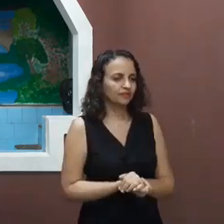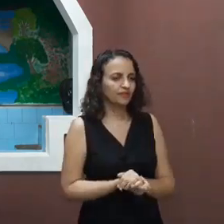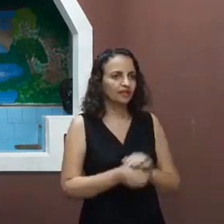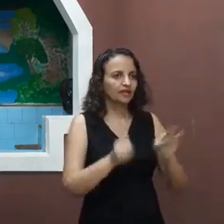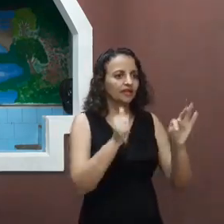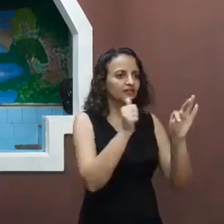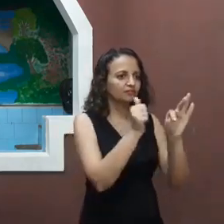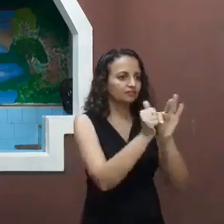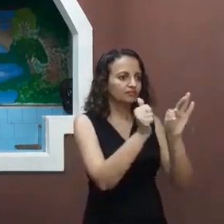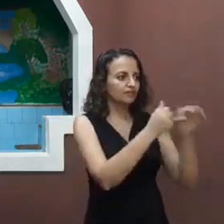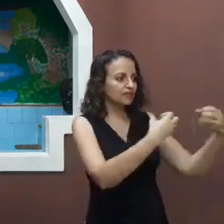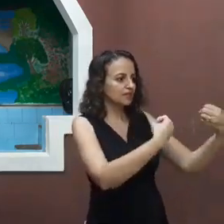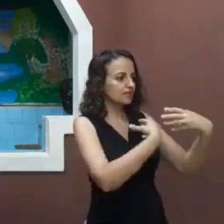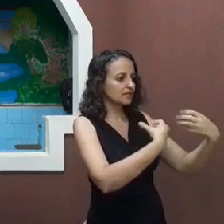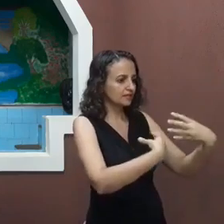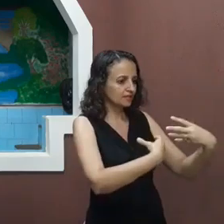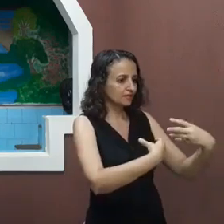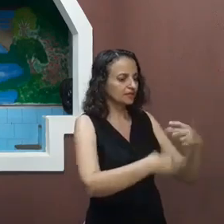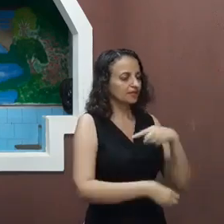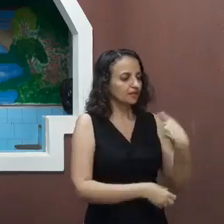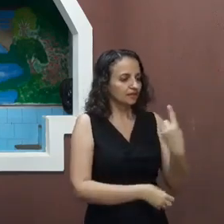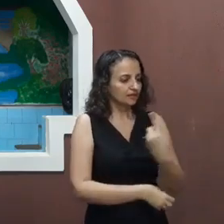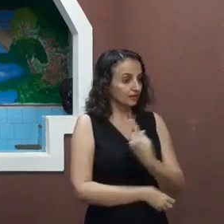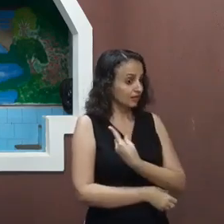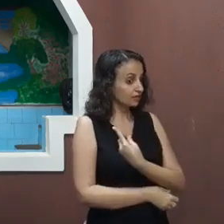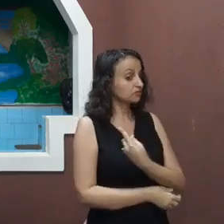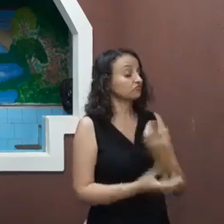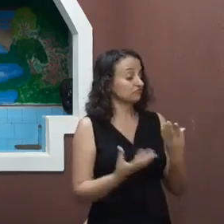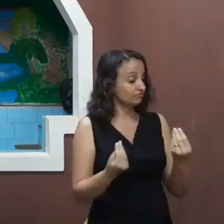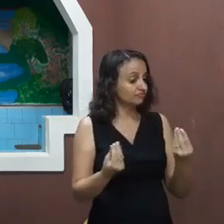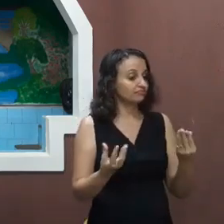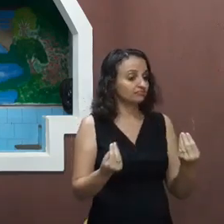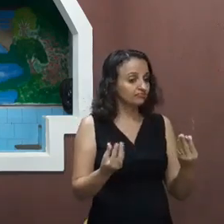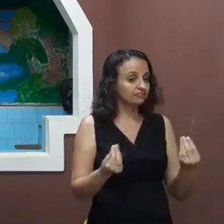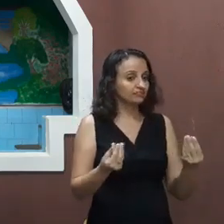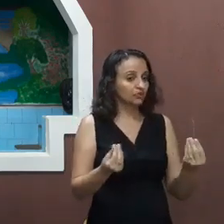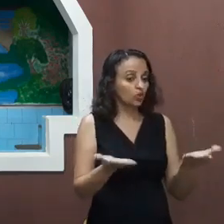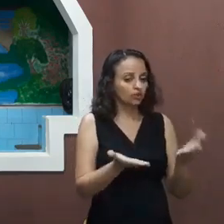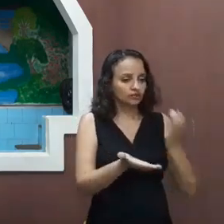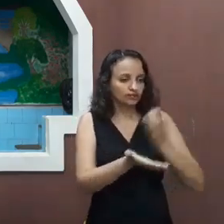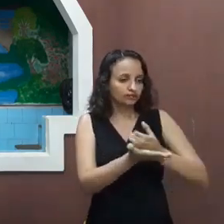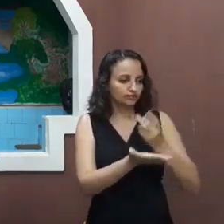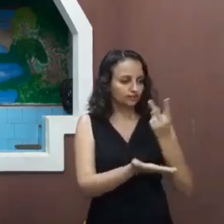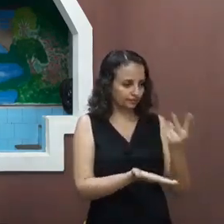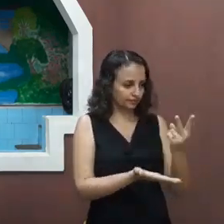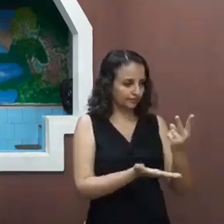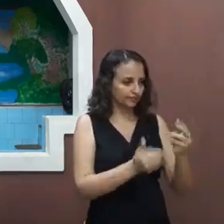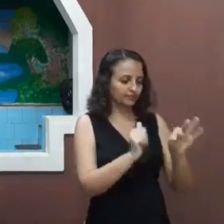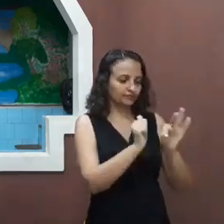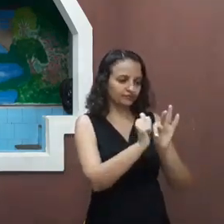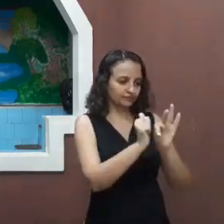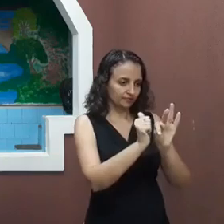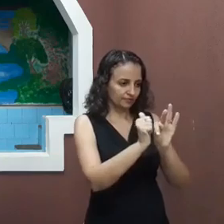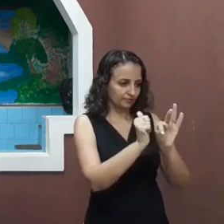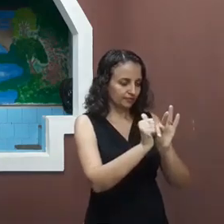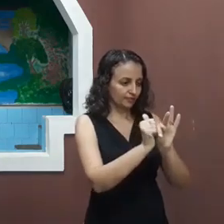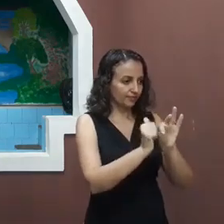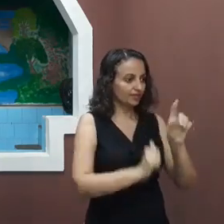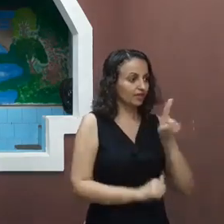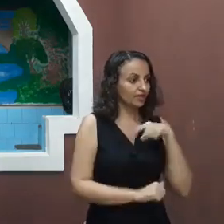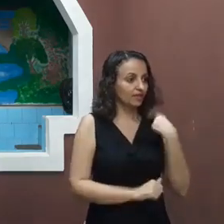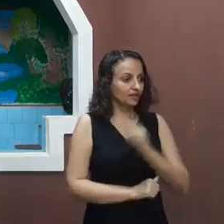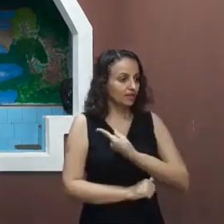Tiago tem nos ensinado muito, e hoje nós estaremos no capítulo 2 de Tiago. Nós